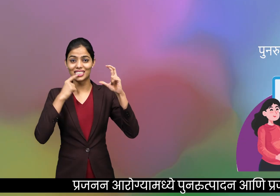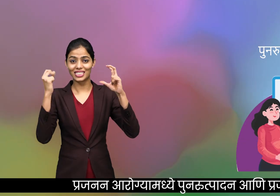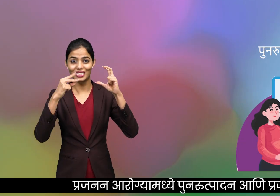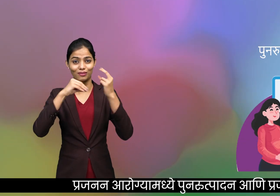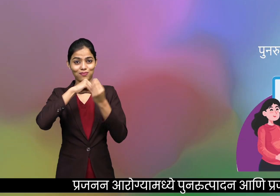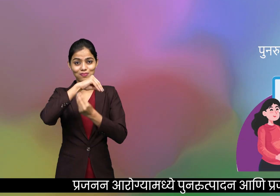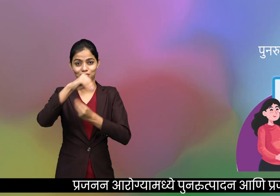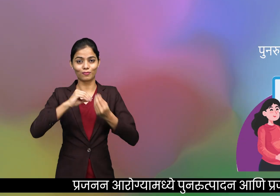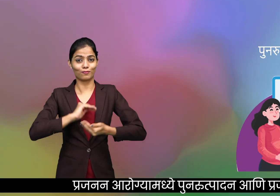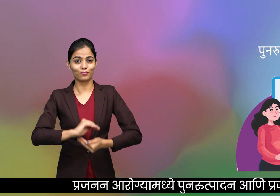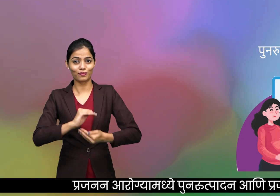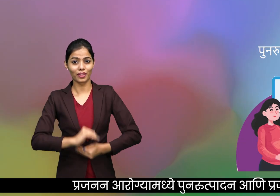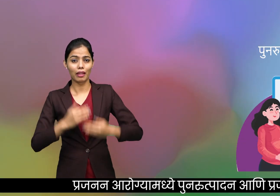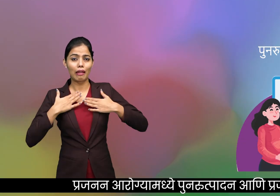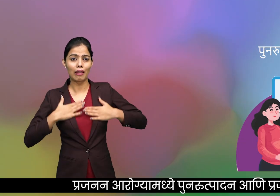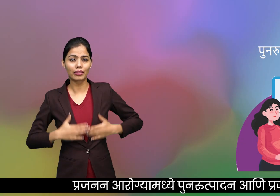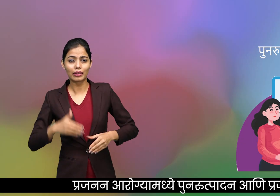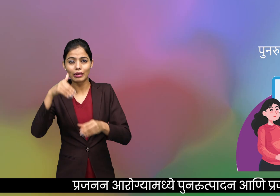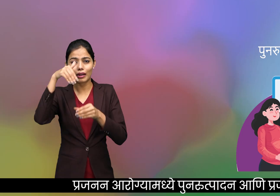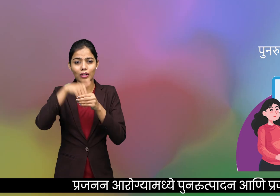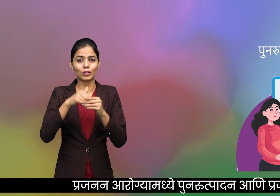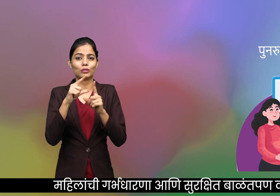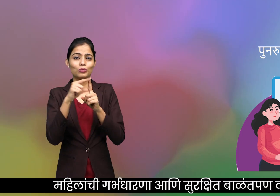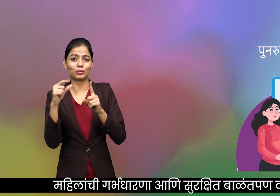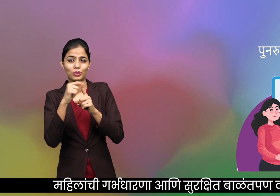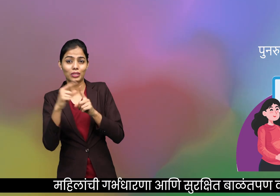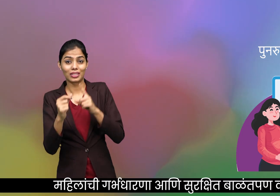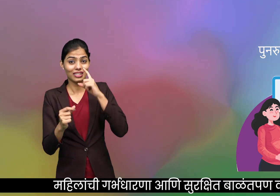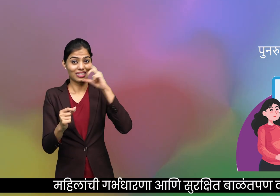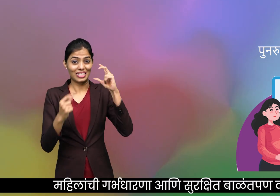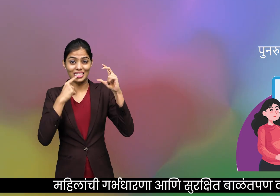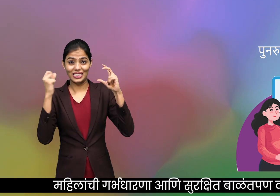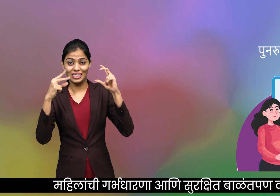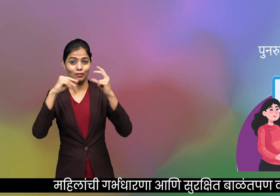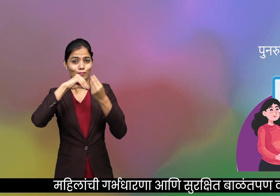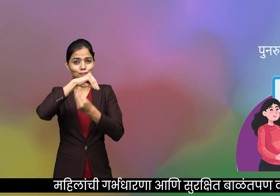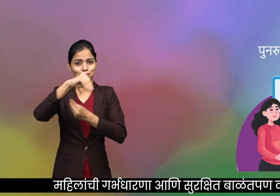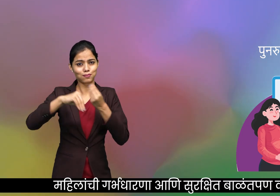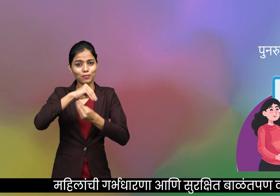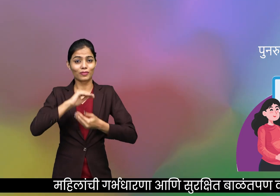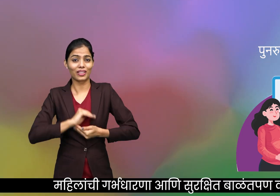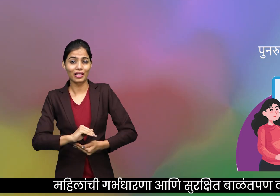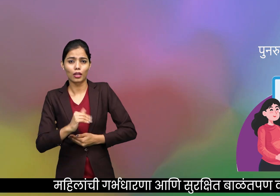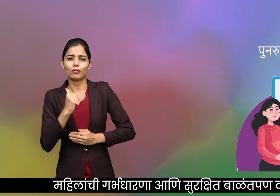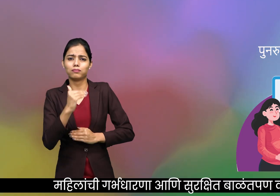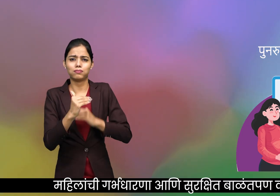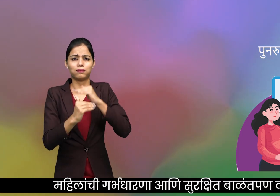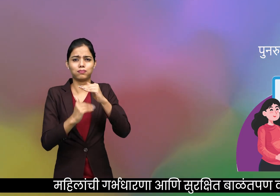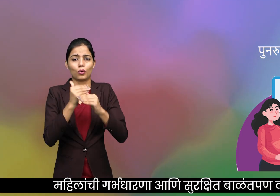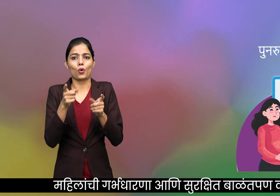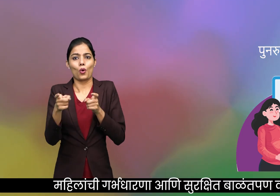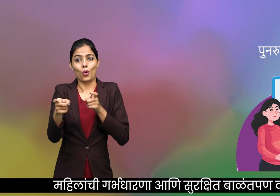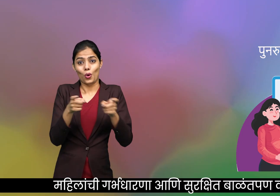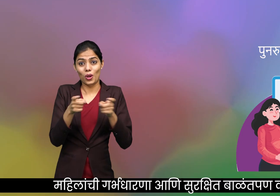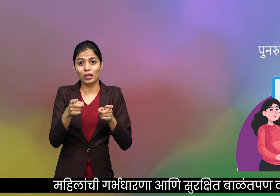प्रजनन आरोग्यांमध्ये पुनरुत्पादन आणि प्रजनन क्षमता, महिलांची गर्भधारणा आणि सुरक्षित बाळंतपण करण्याची